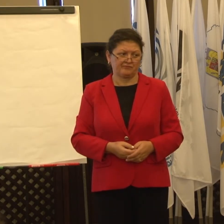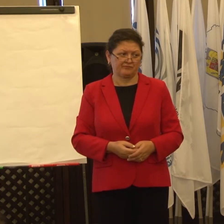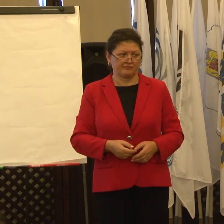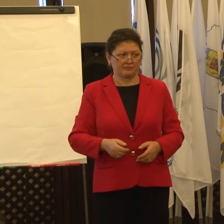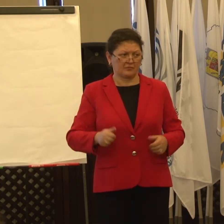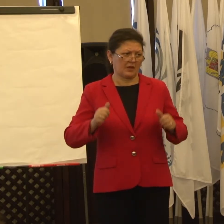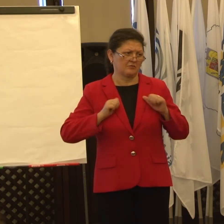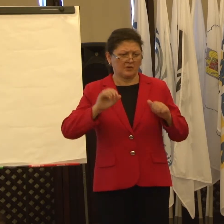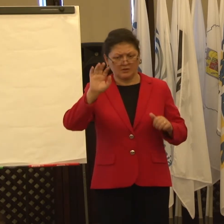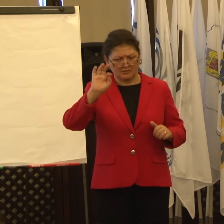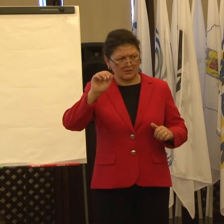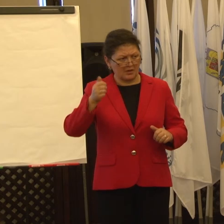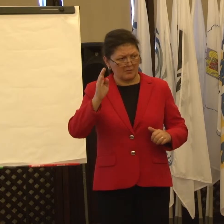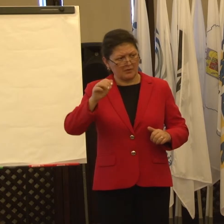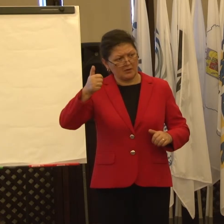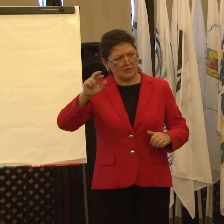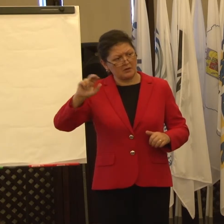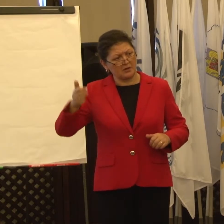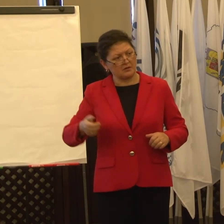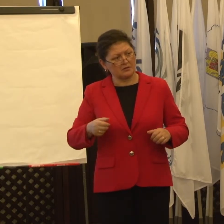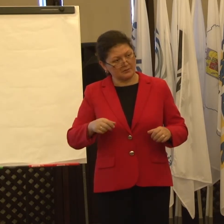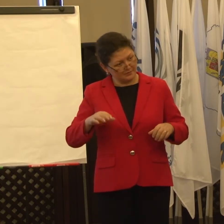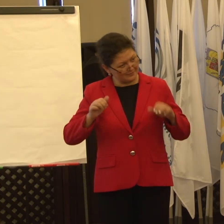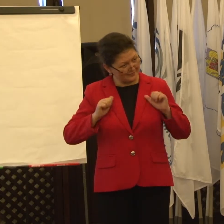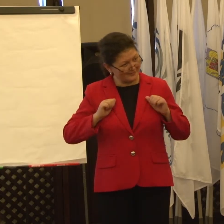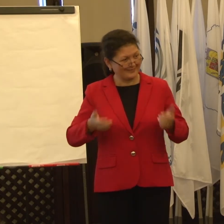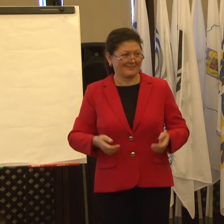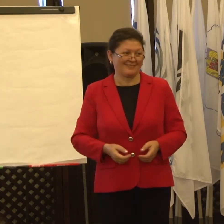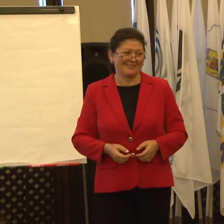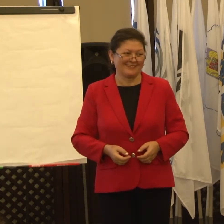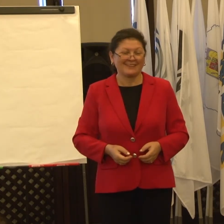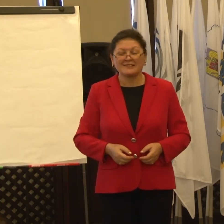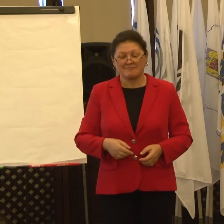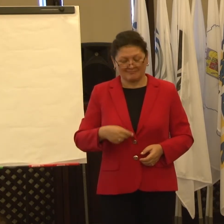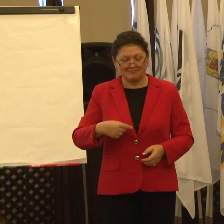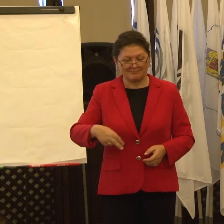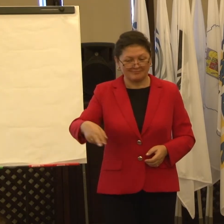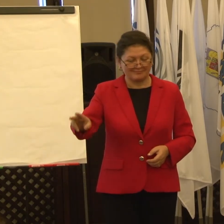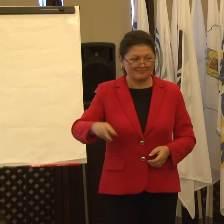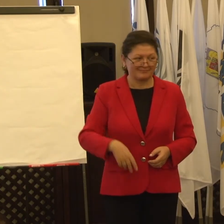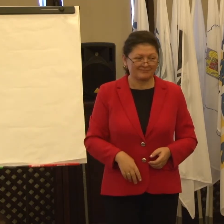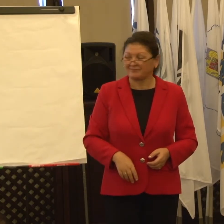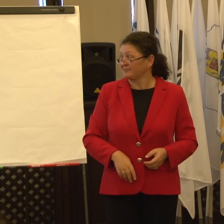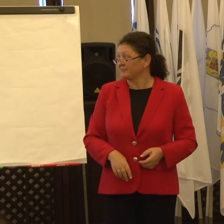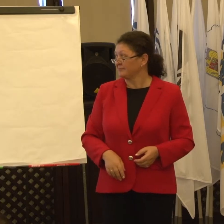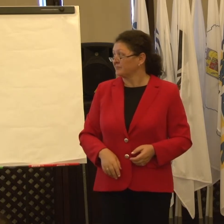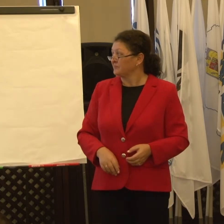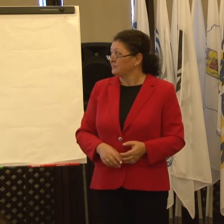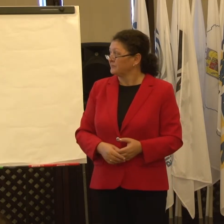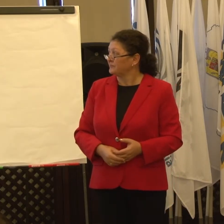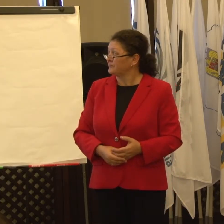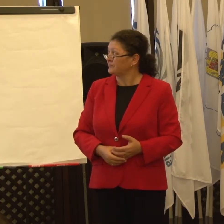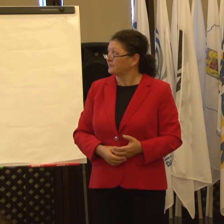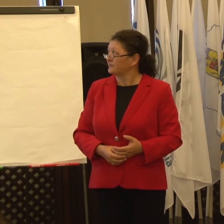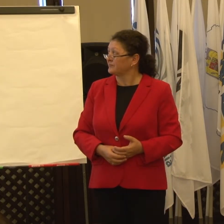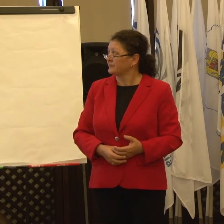o știți oricare dintre dumneavoastră, acolo unde noi ducem beneficiarii doar cu terapeuți, da?